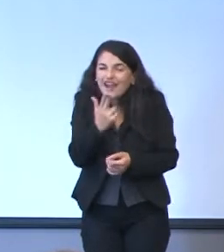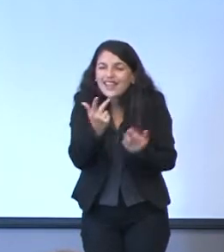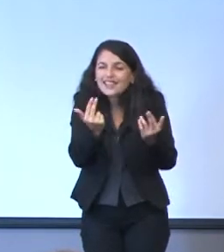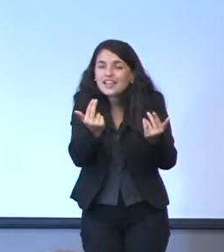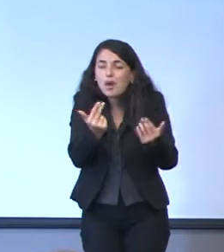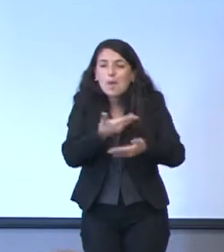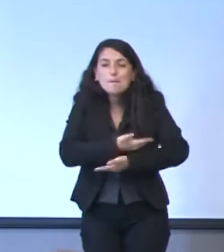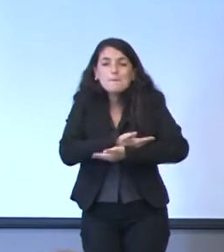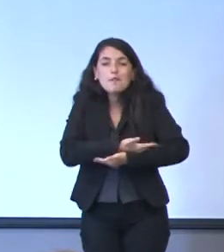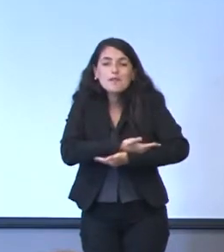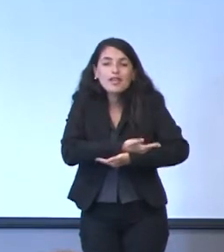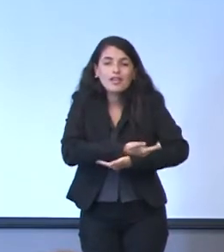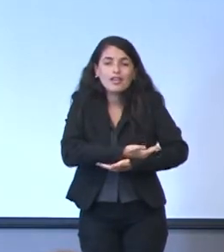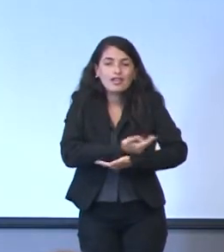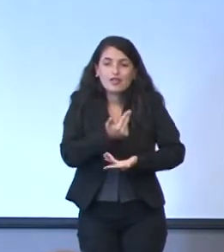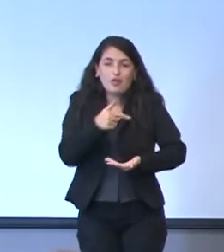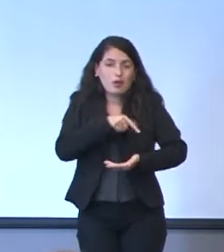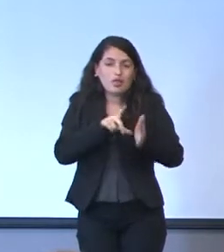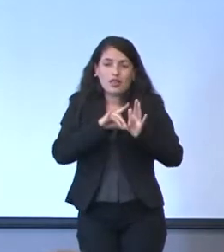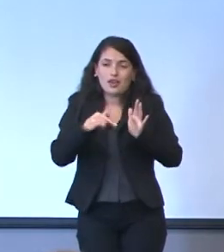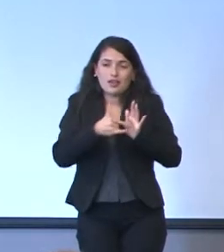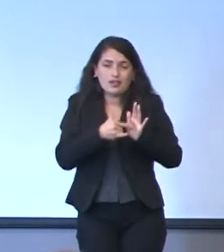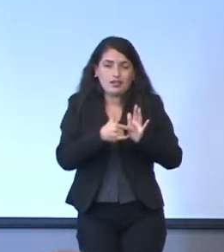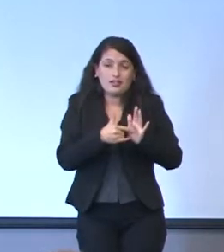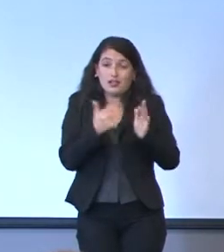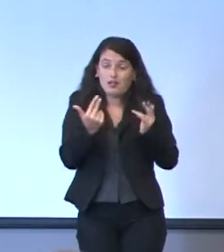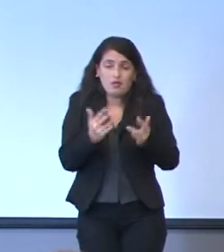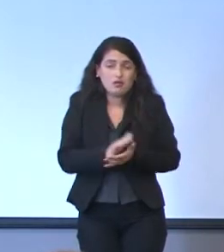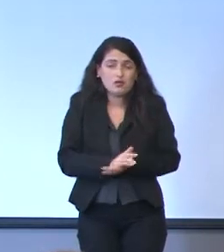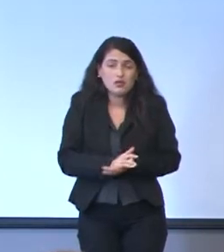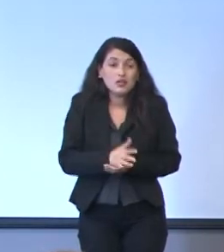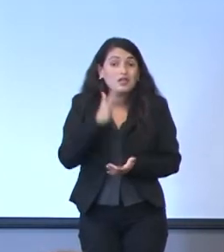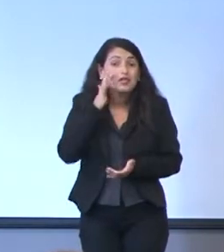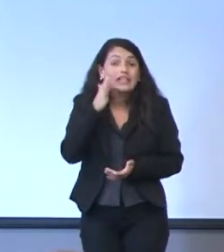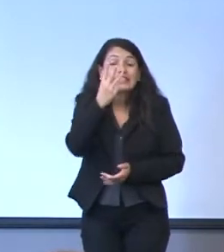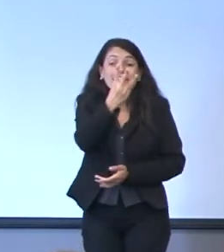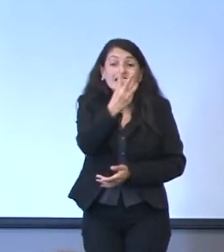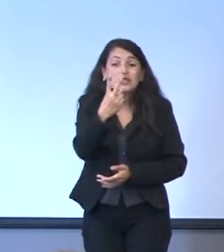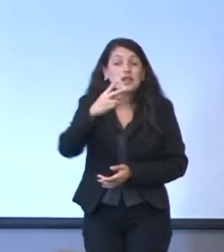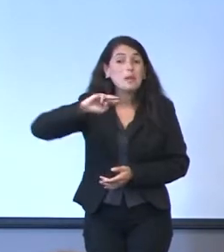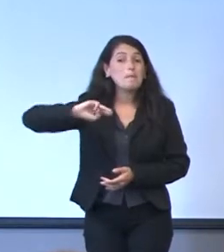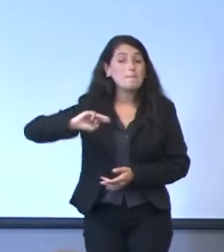E isso, eu queria relembrar esse número de